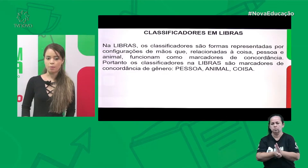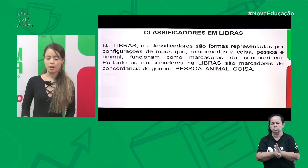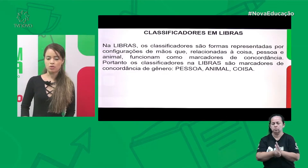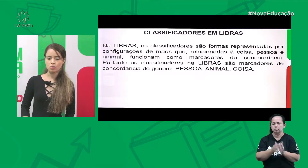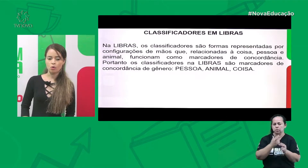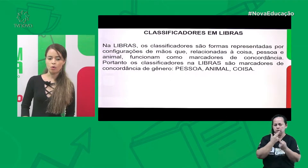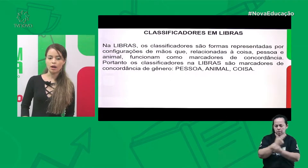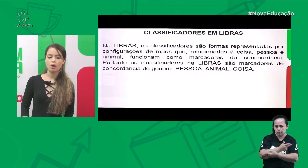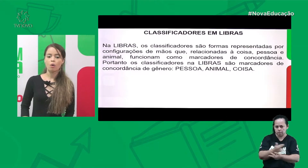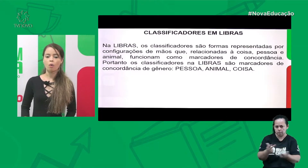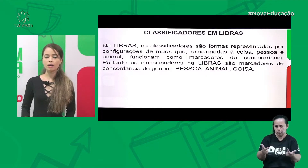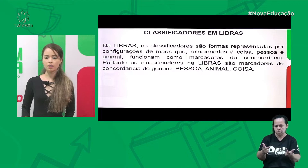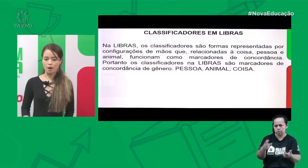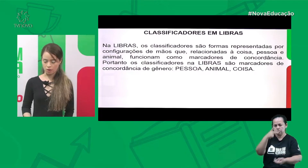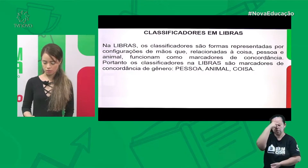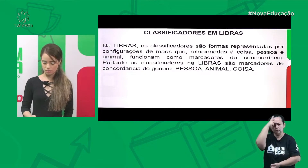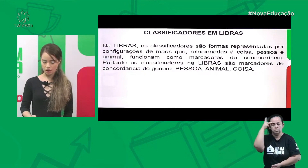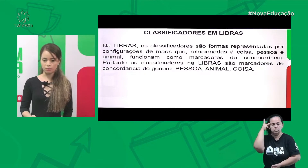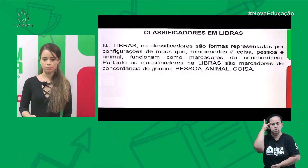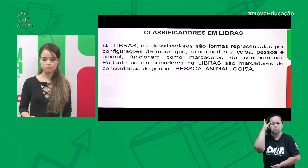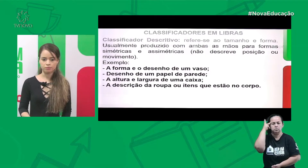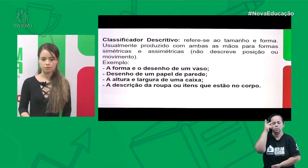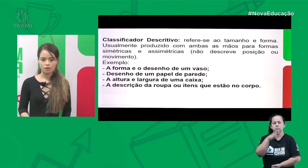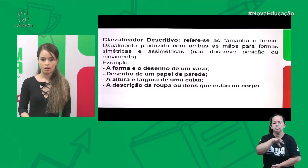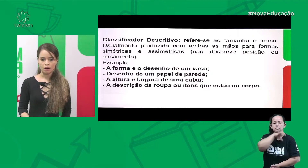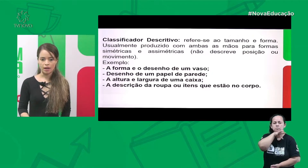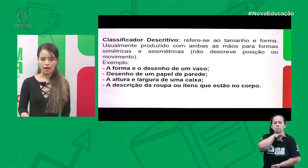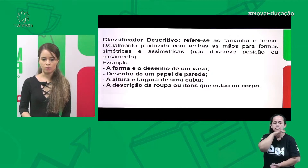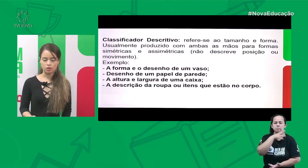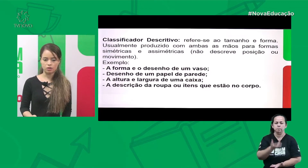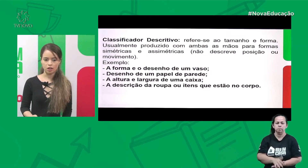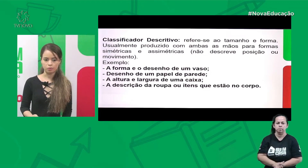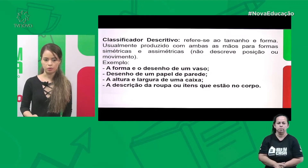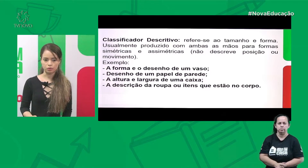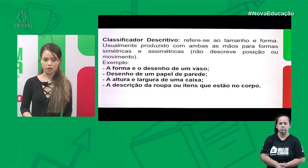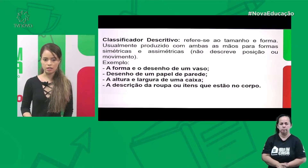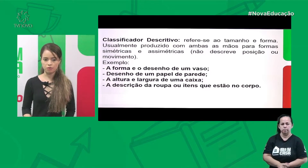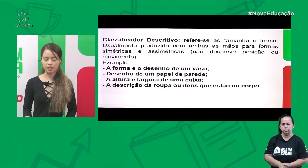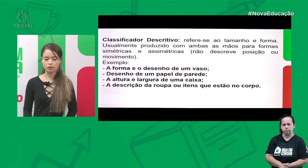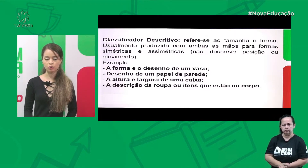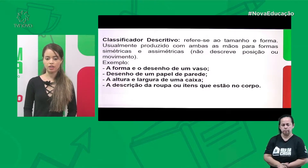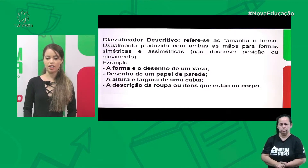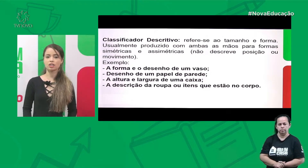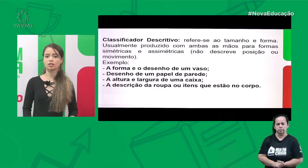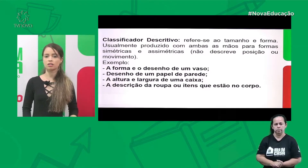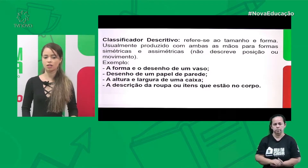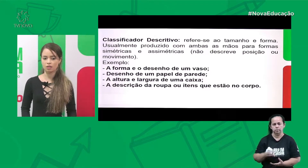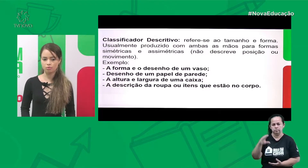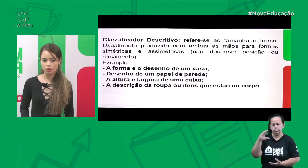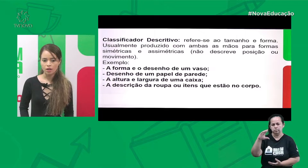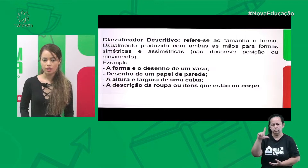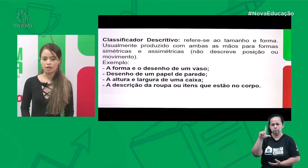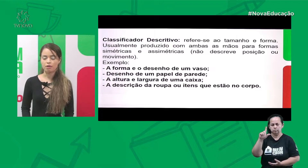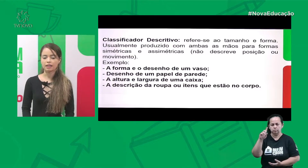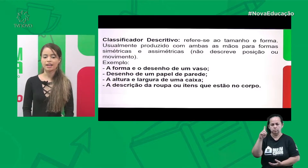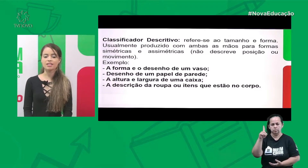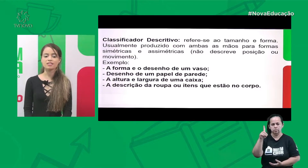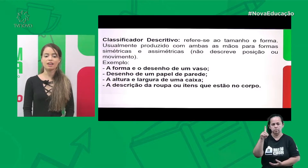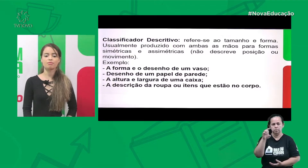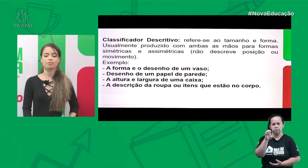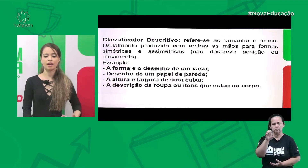coisa, pessoa ou animal, certo? Aí nós temos o classificador descritivo, que ele